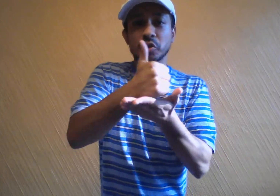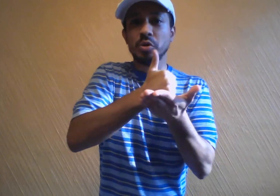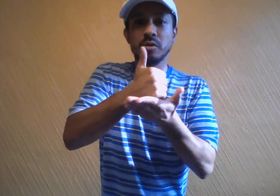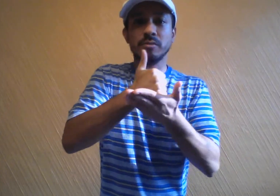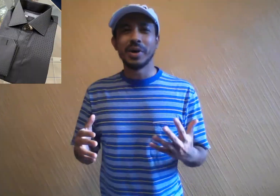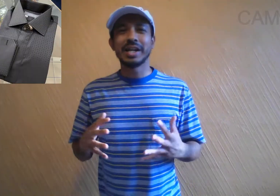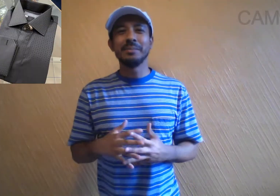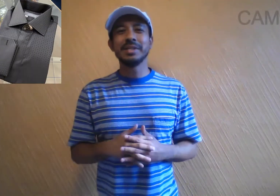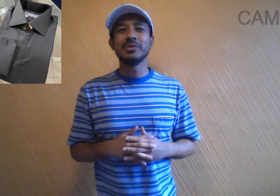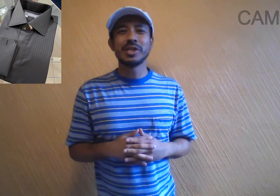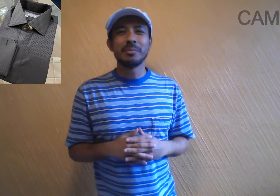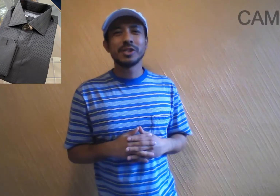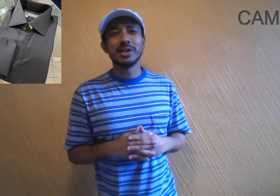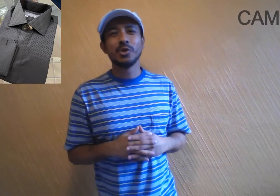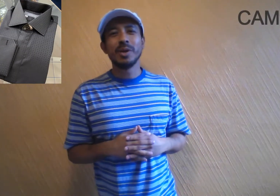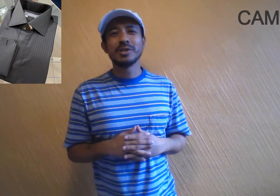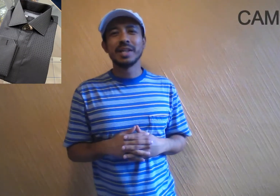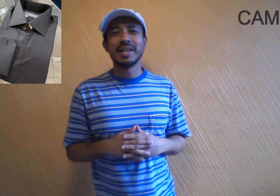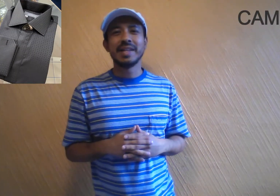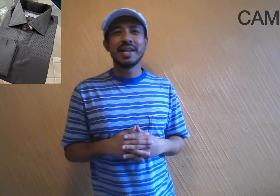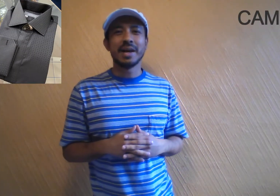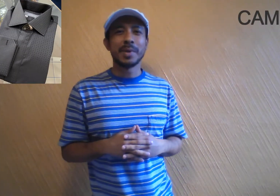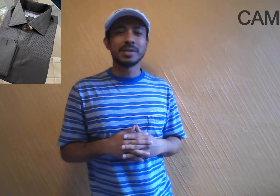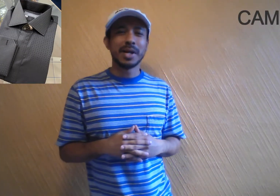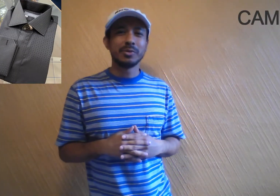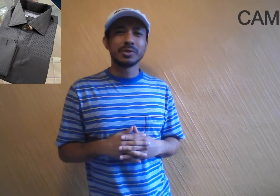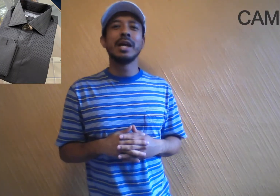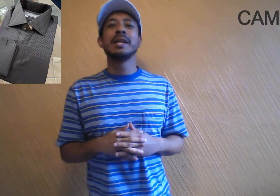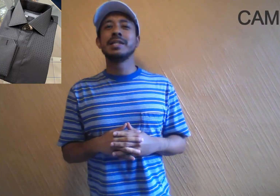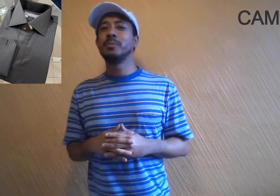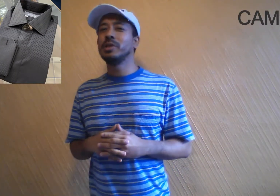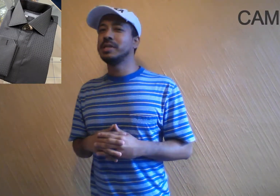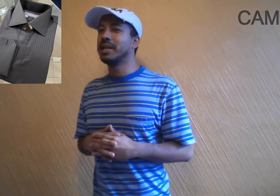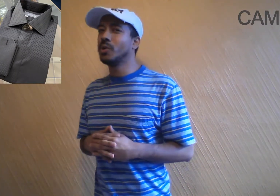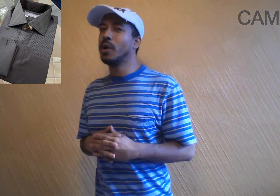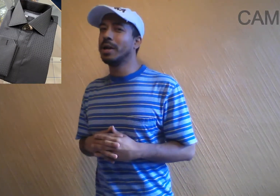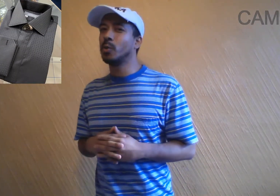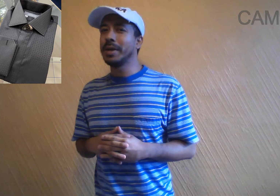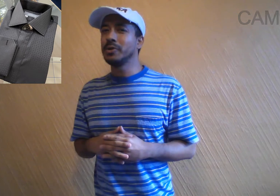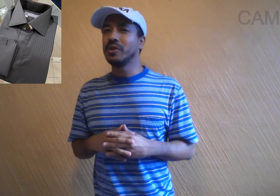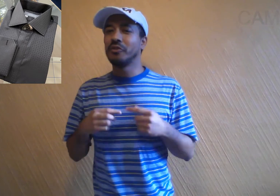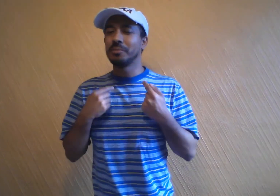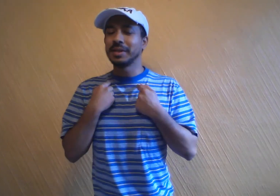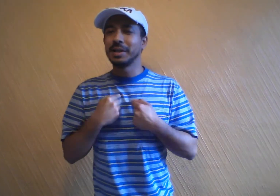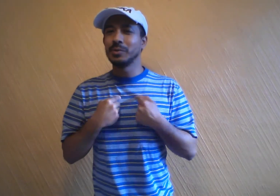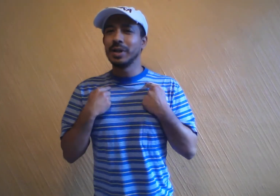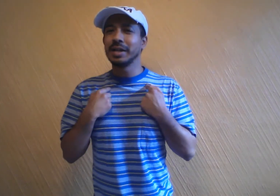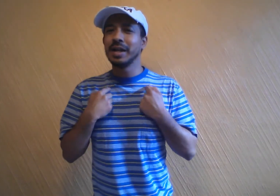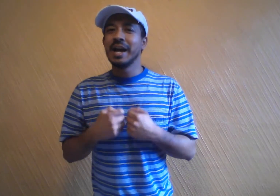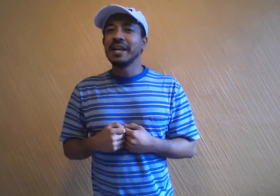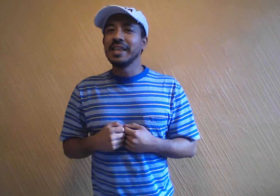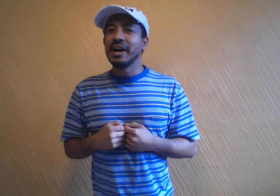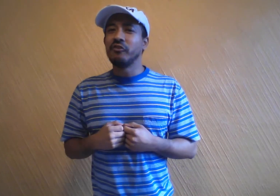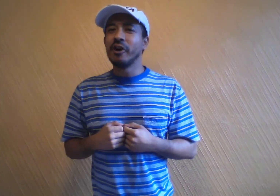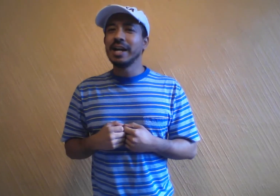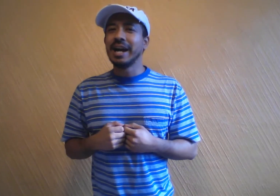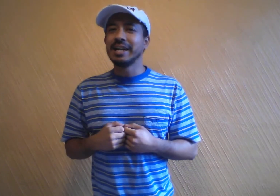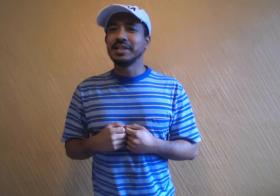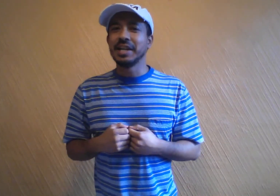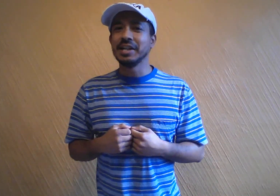Azul. Para camisa usamos el número 70 en ambas manos, simbolizando el cuello de forma triangular, de afuera hacia